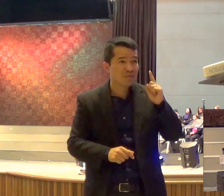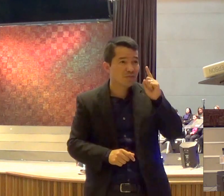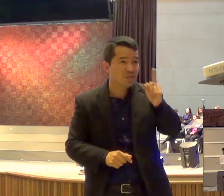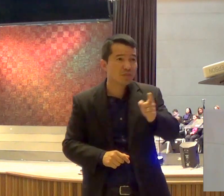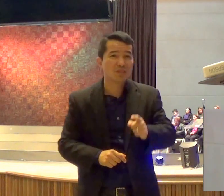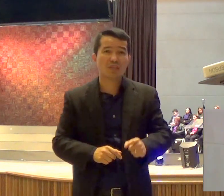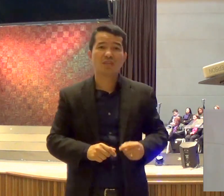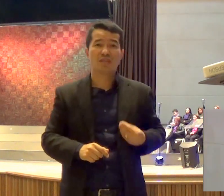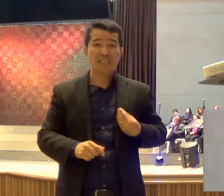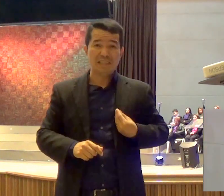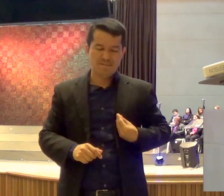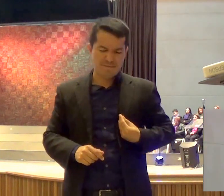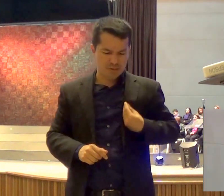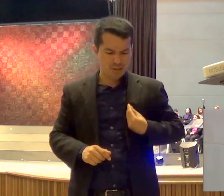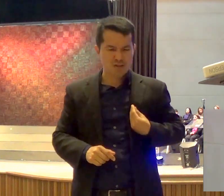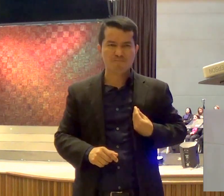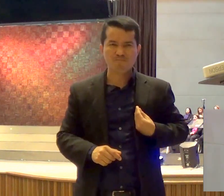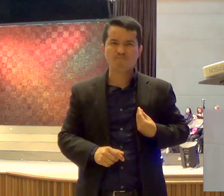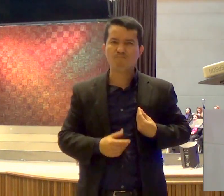vida a Jesus